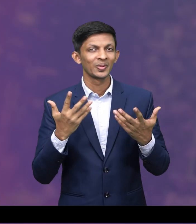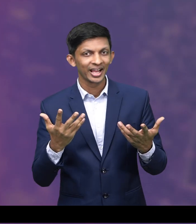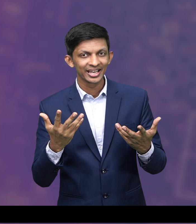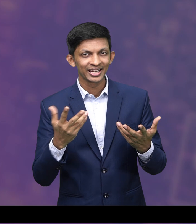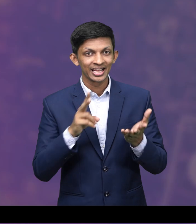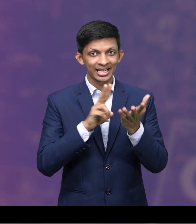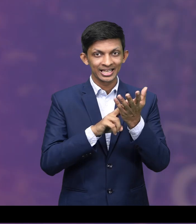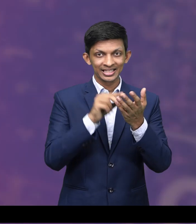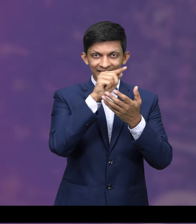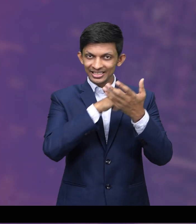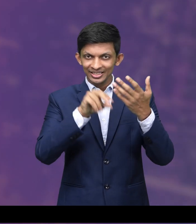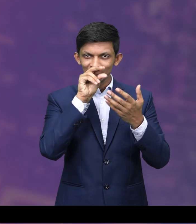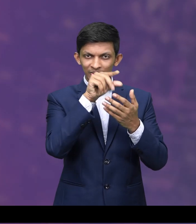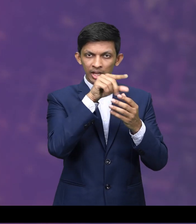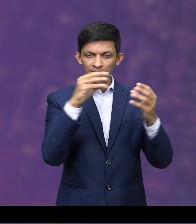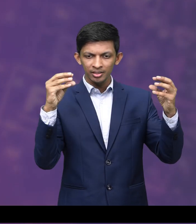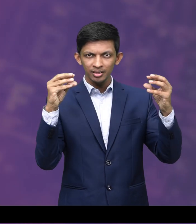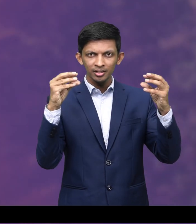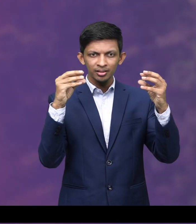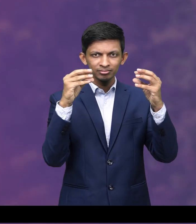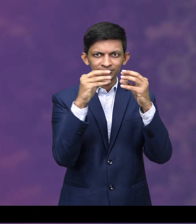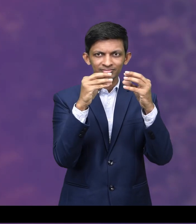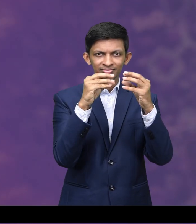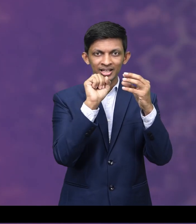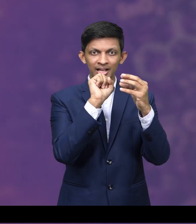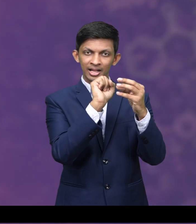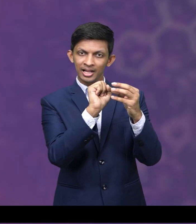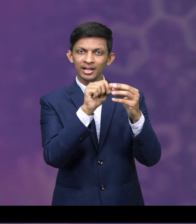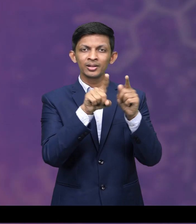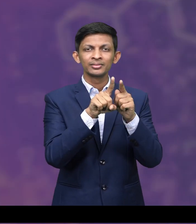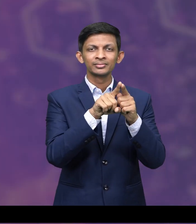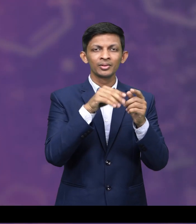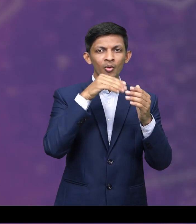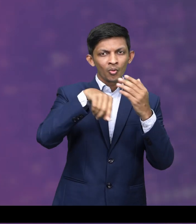అందువల్ల బయటి షెల్ ఎలక్ట్రాన్లపై అణు ఆకర్షణ పెరుగుతుంది.